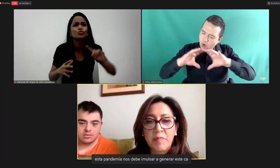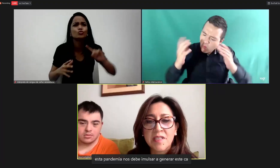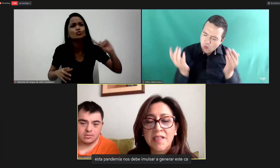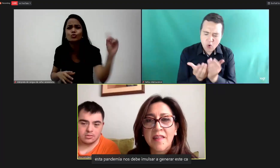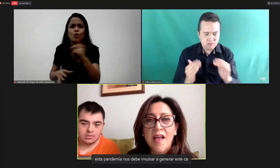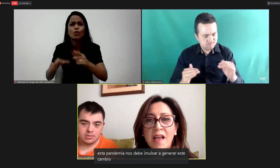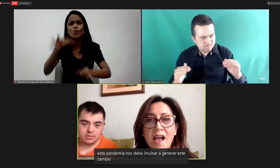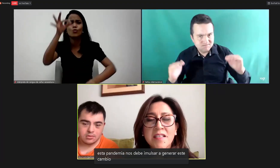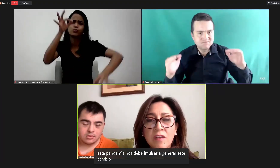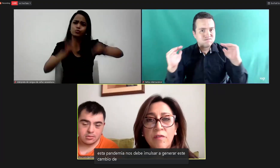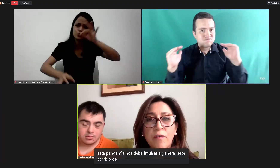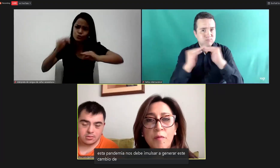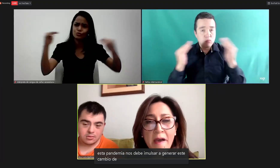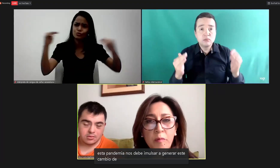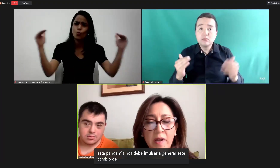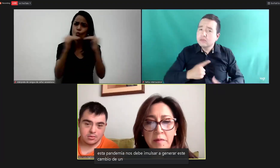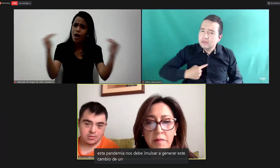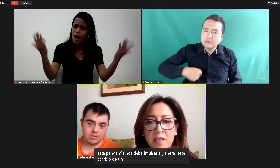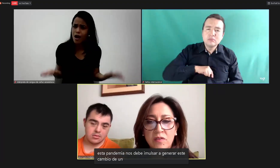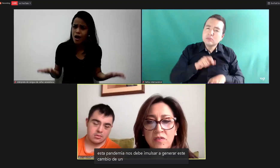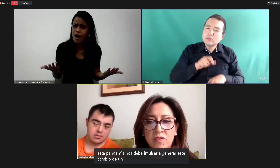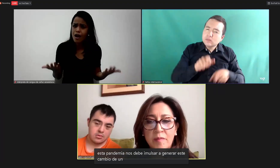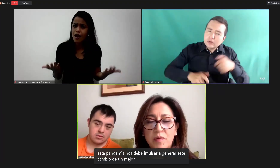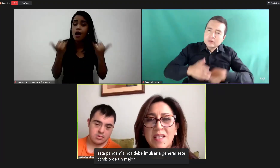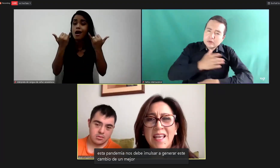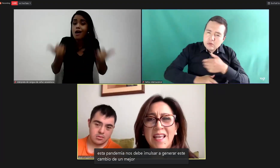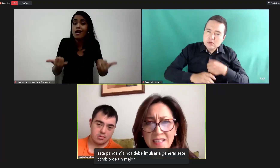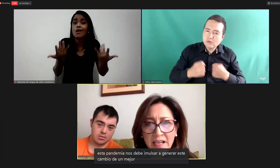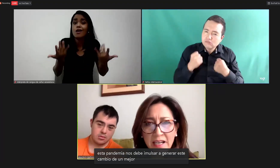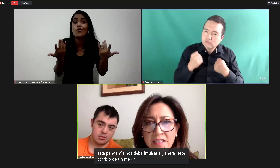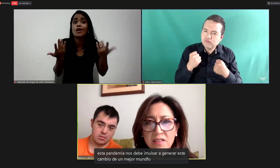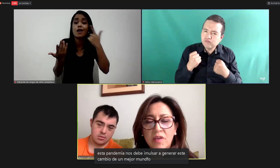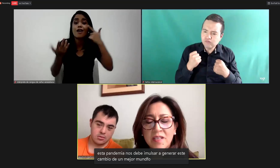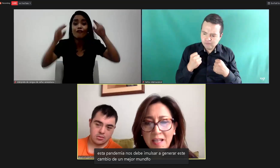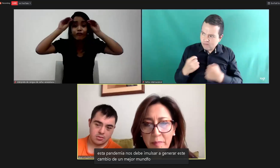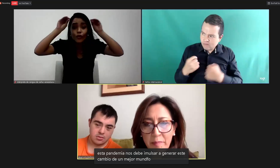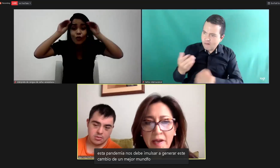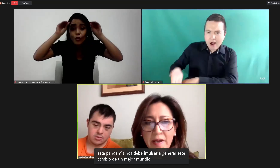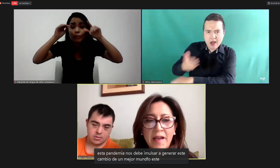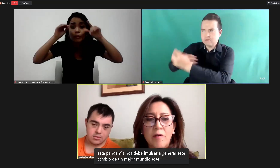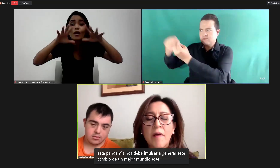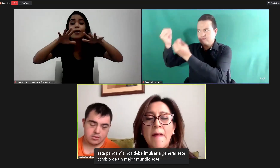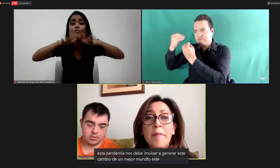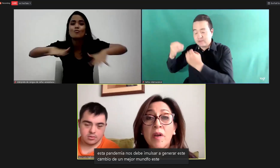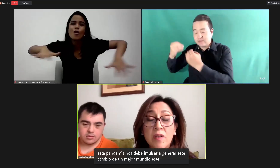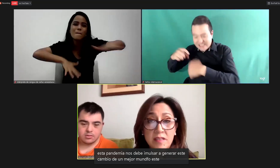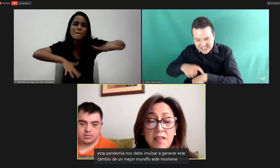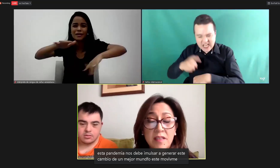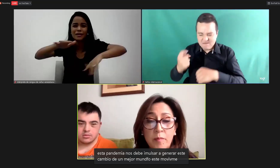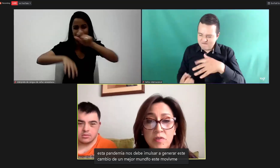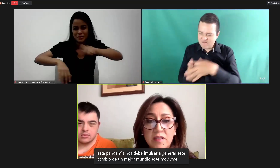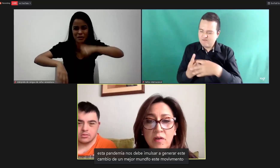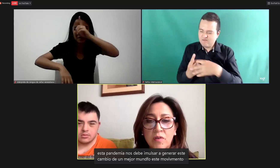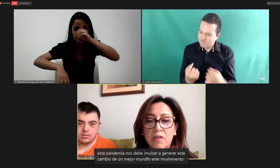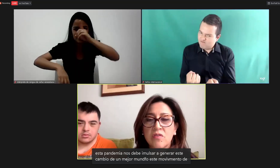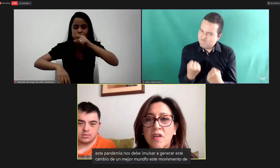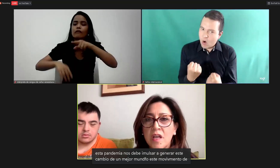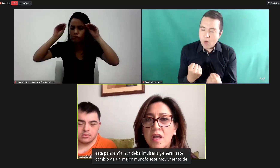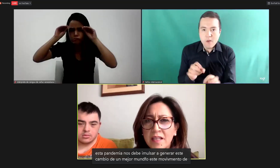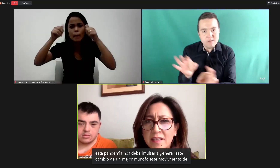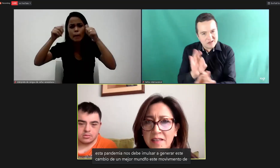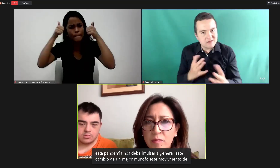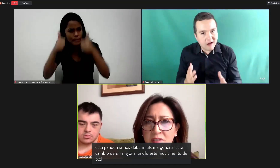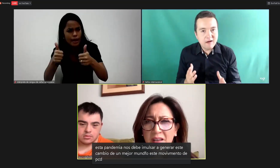con discapacidad ha sido formado para vivir estos tiempos. Está listo, está preparado, pero necesitamos estar